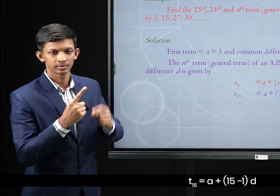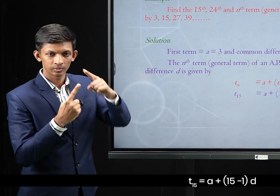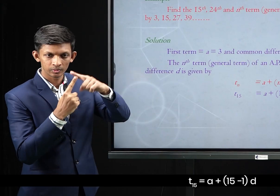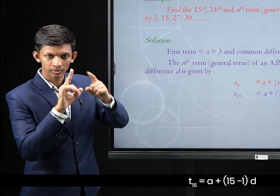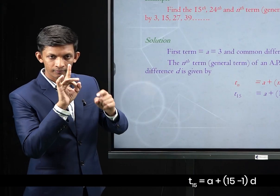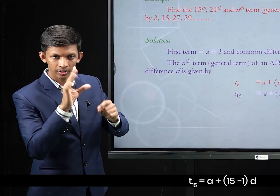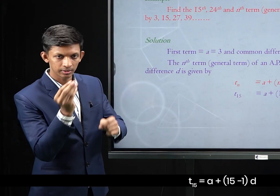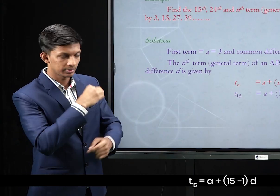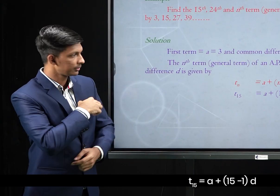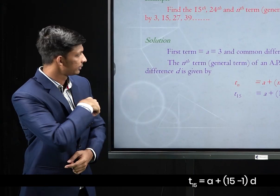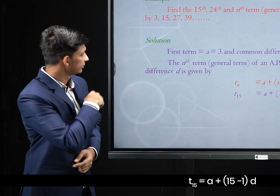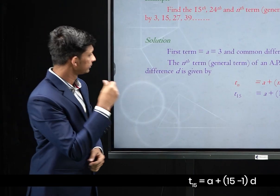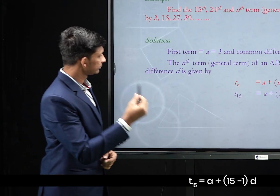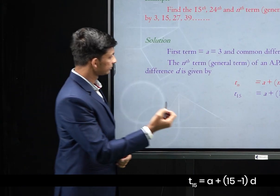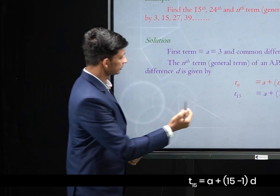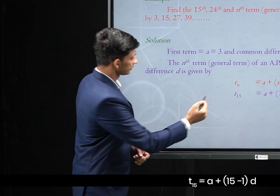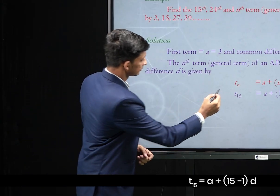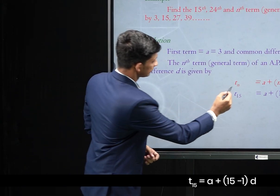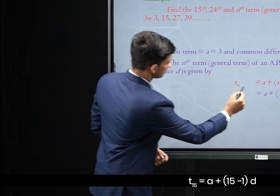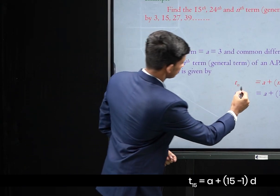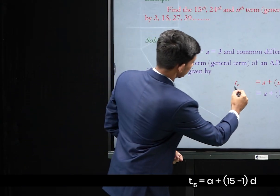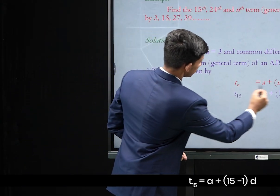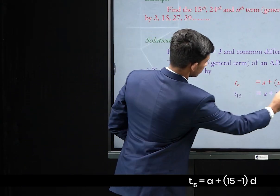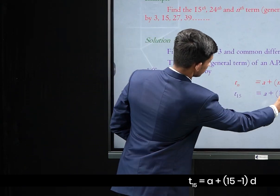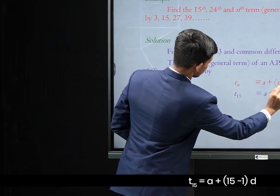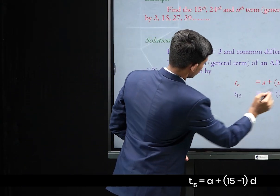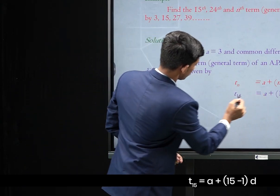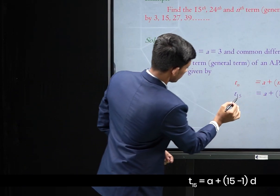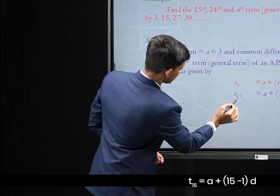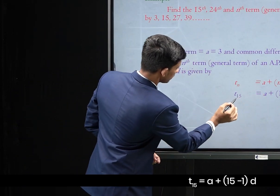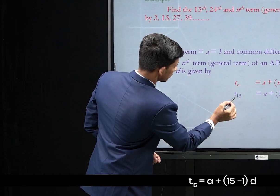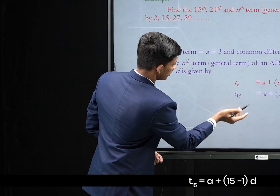ஏ கூட்டல் அடைப்புக்குறிக்குள் 15 கழித்தல் 1